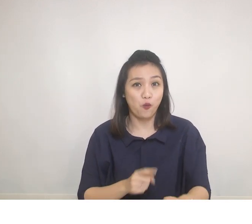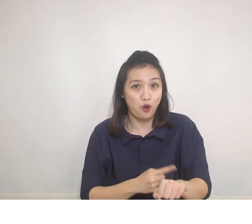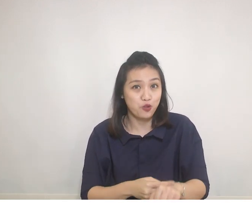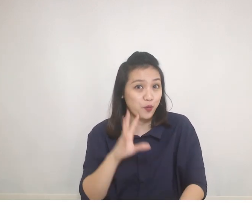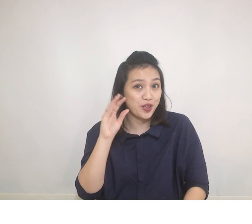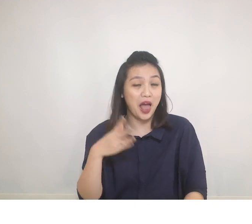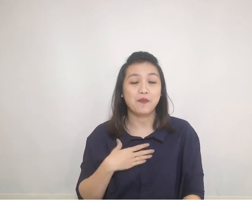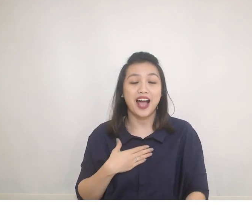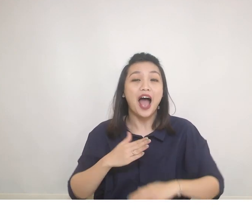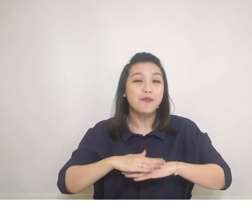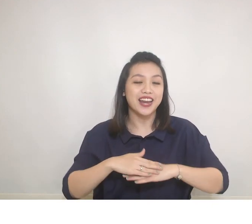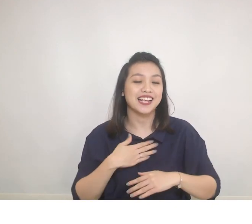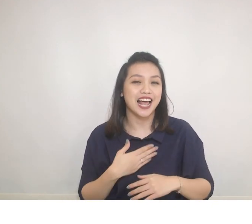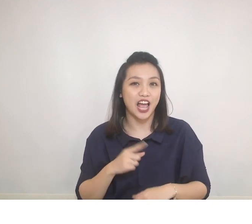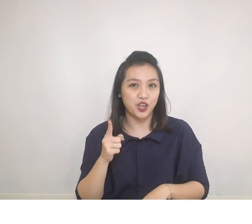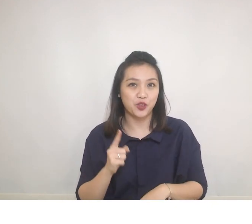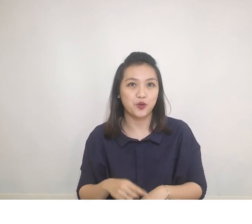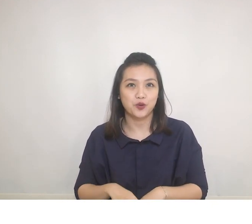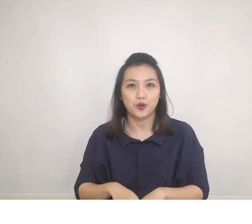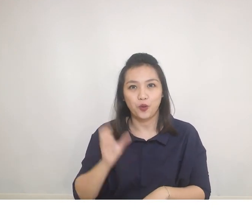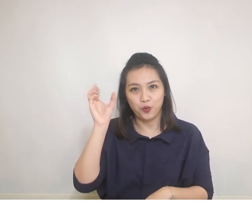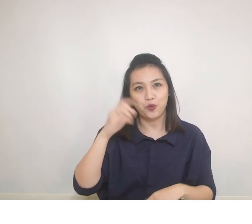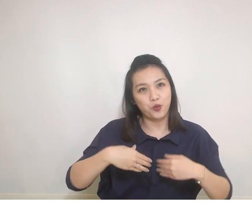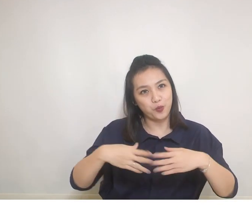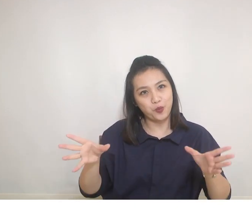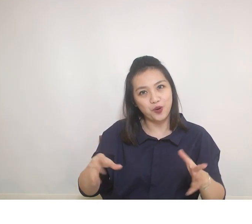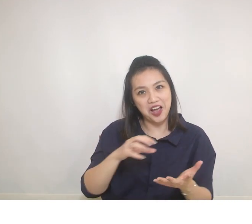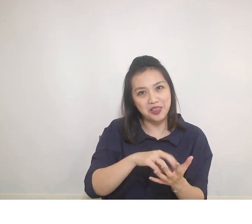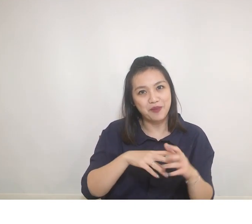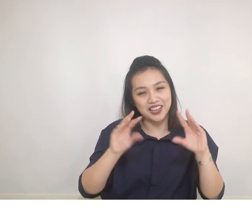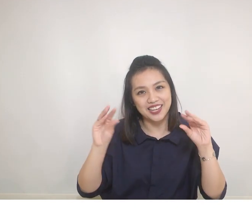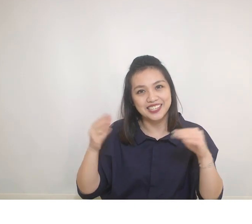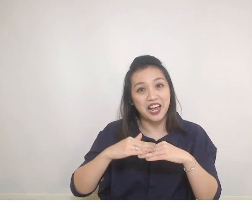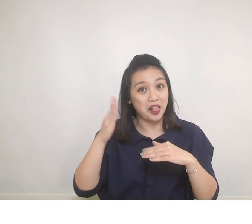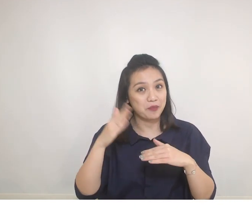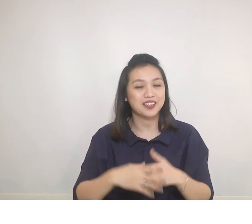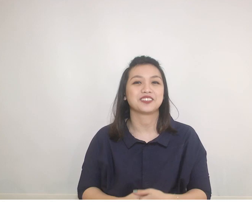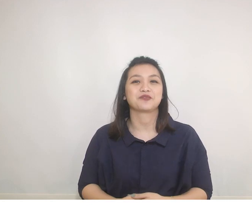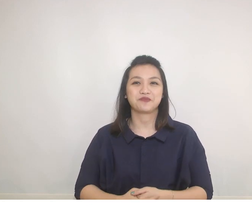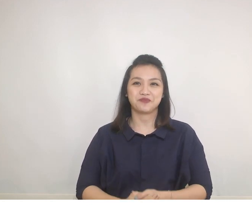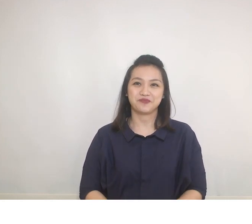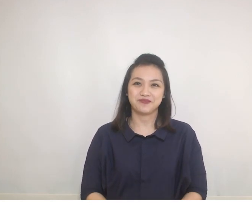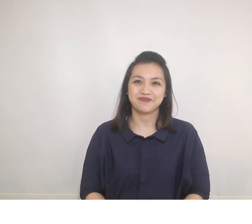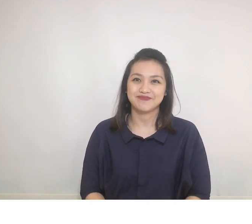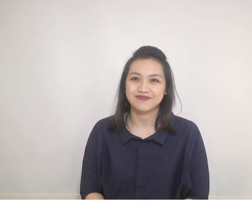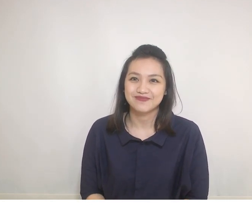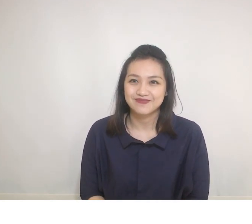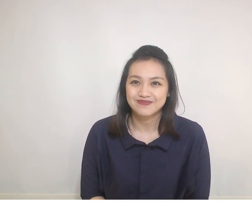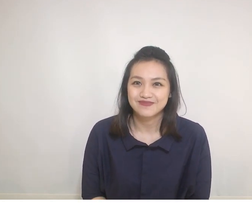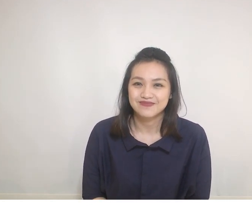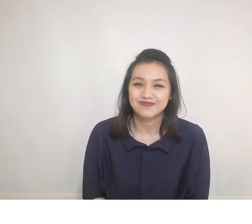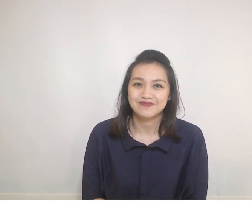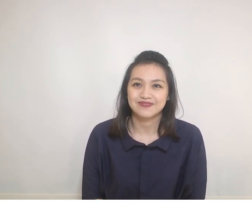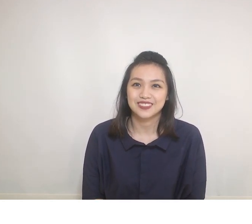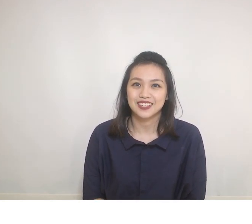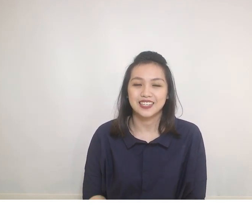maksudnya. Proposal ini kira-kira di dan gini pertanyaan saya. Uang itu untuk tujuannya untuk dapetin apa? Rumah. Anda